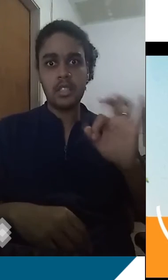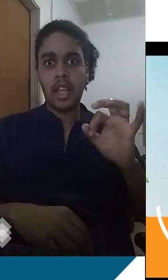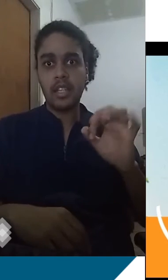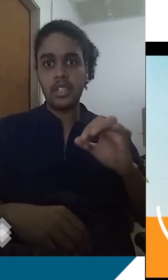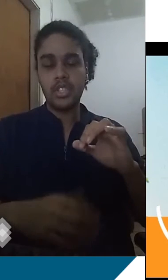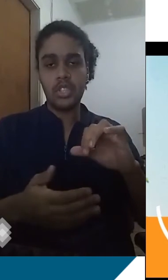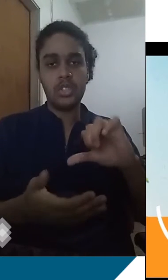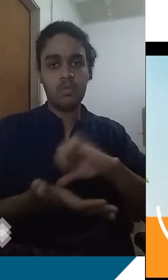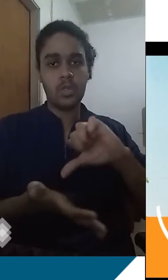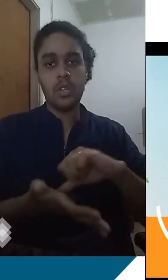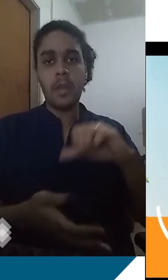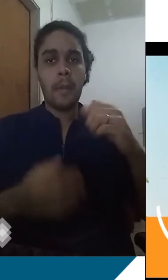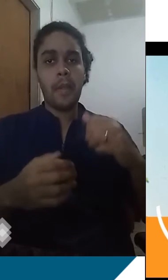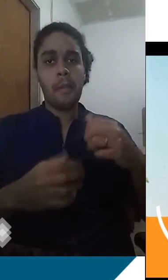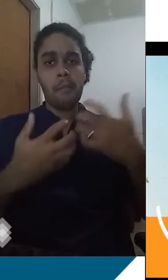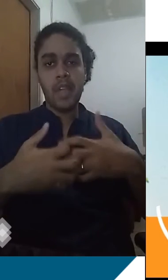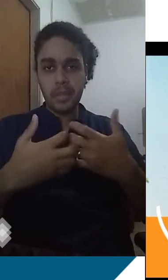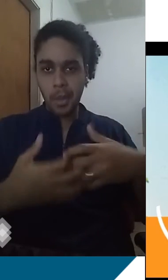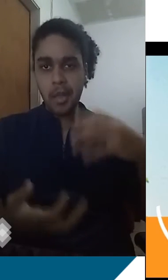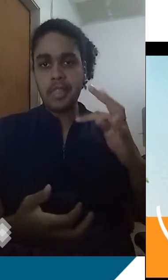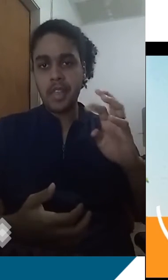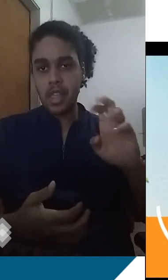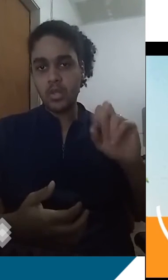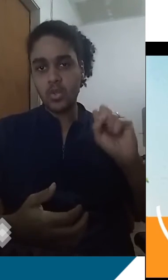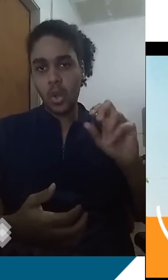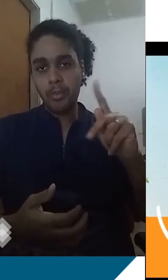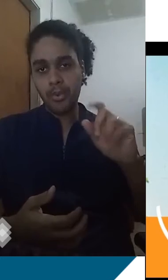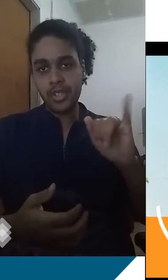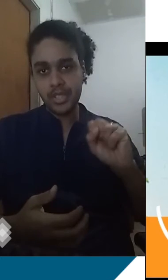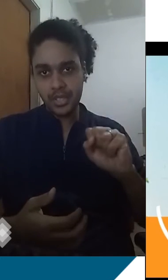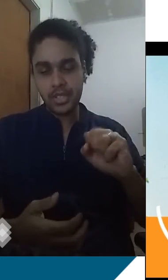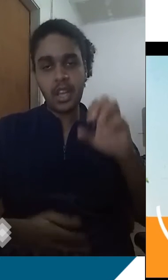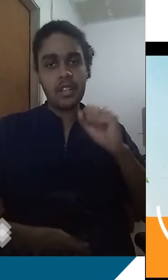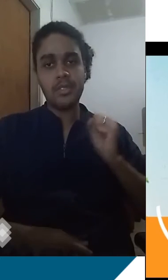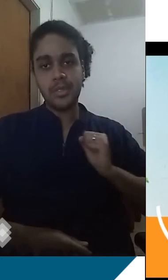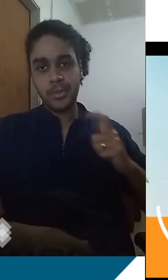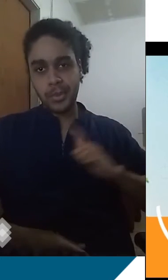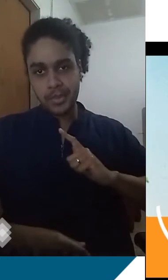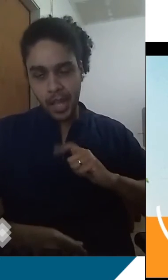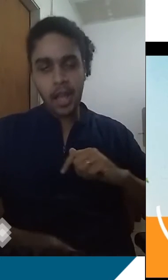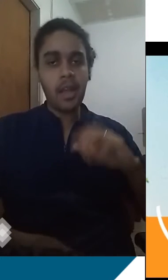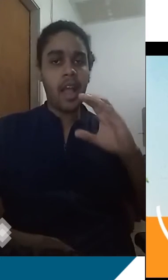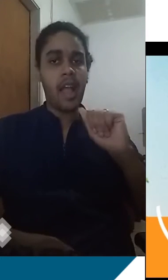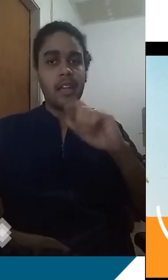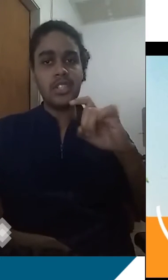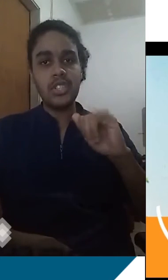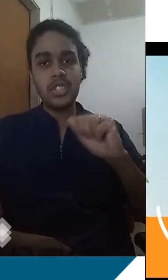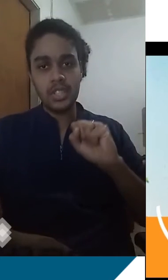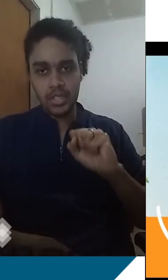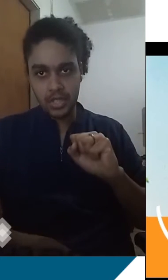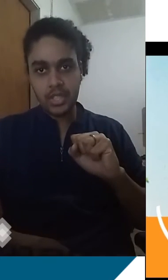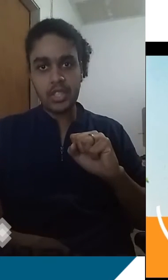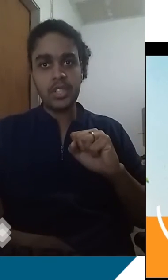campos, e eu vou citar alguns para vocês, né? Petrópolis, Teresópolis, Ilha Grande, São Gonçalo,